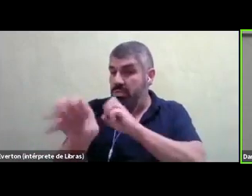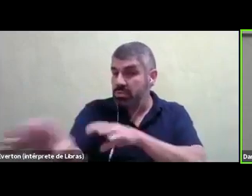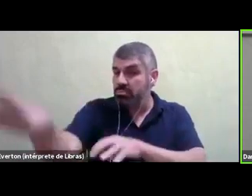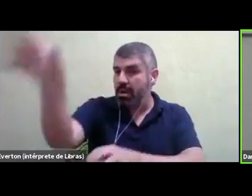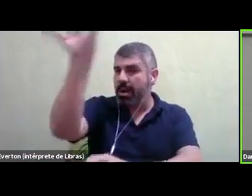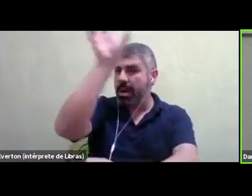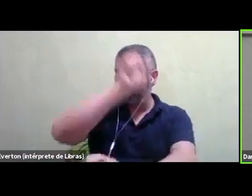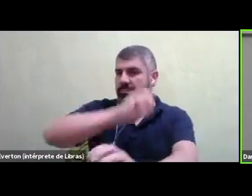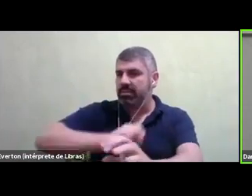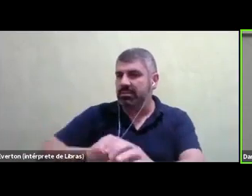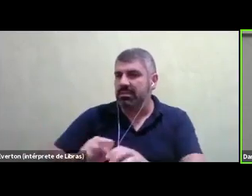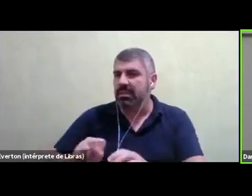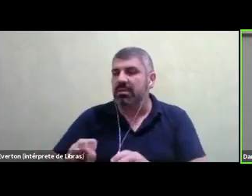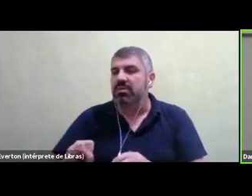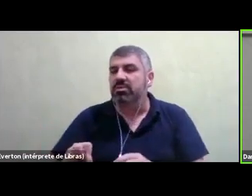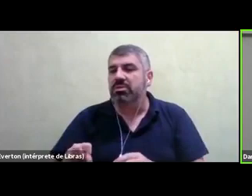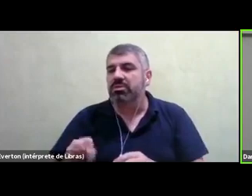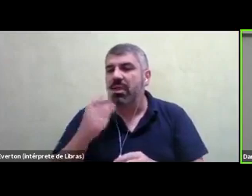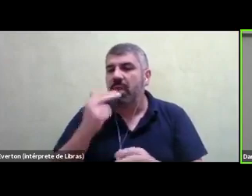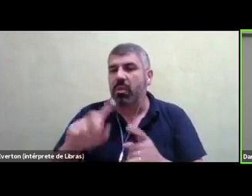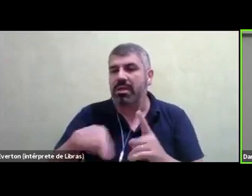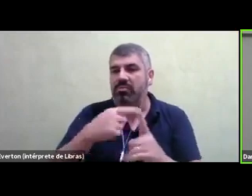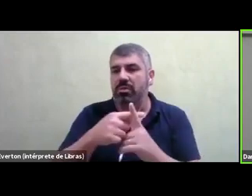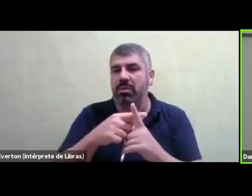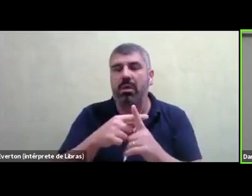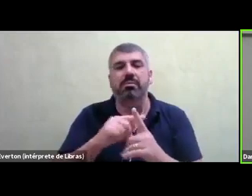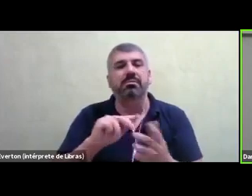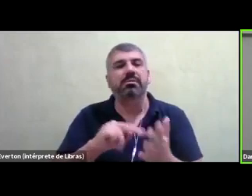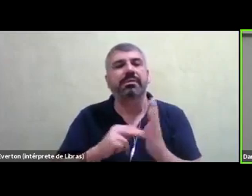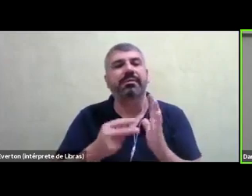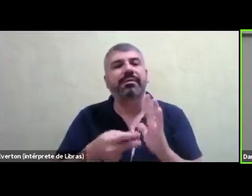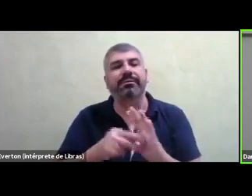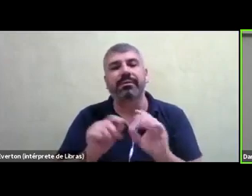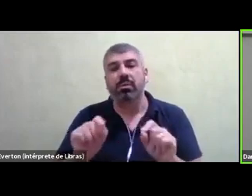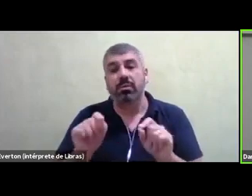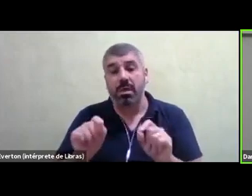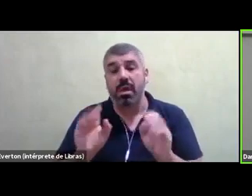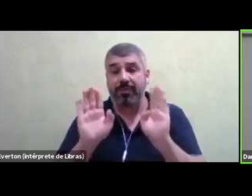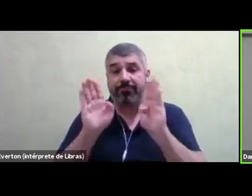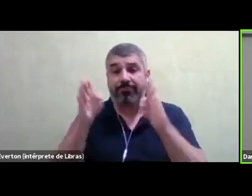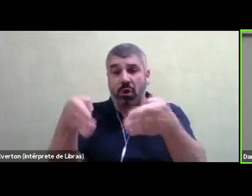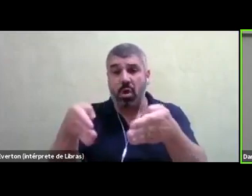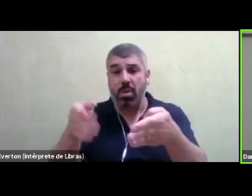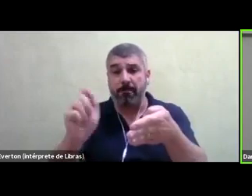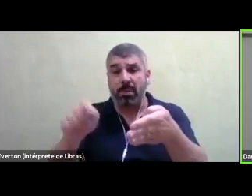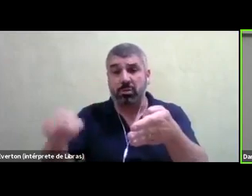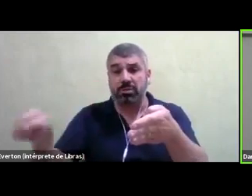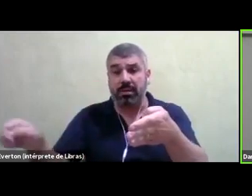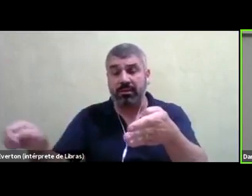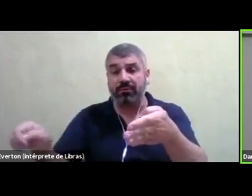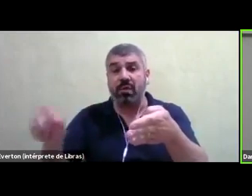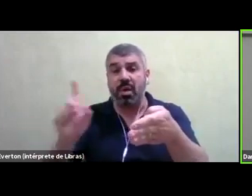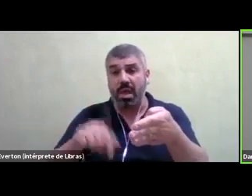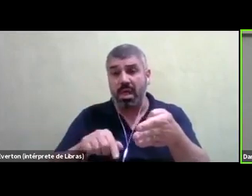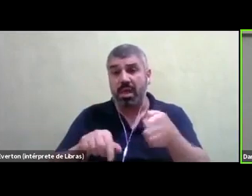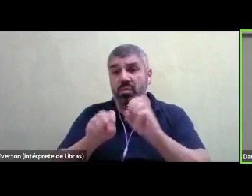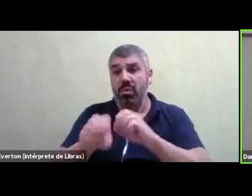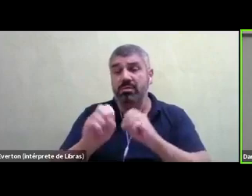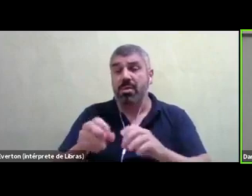línguas adicionais, para nós, ele é um dos focos possíveis em educação